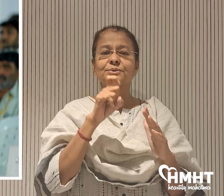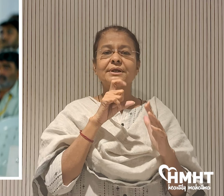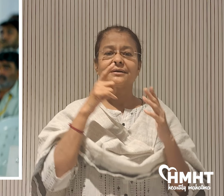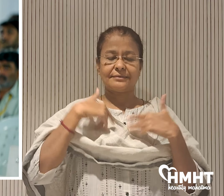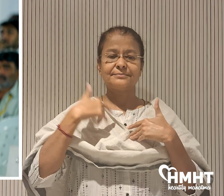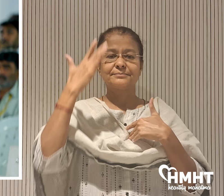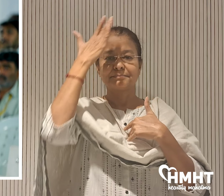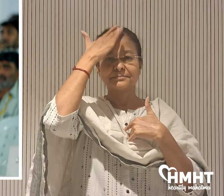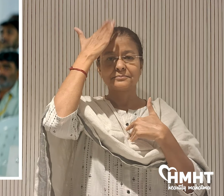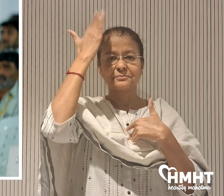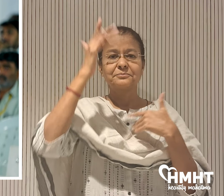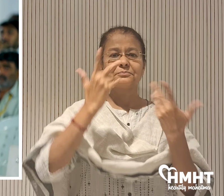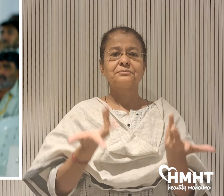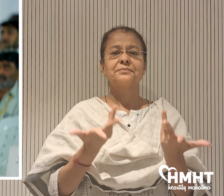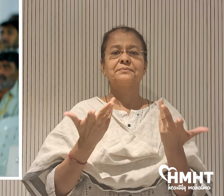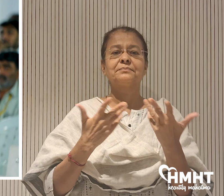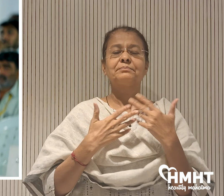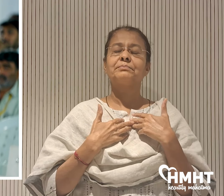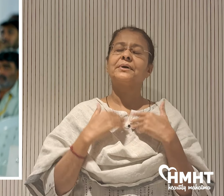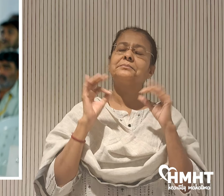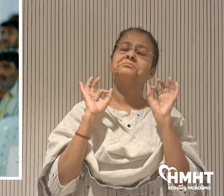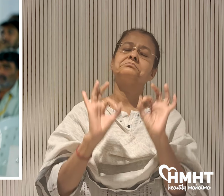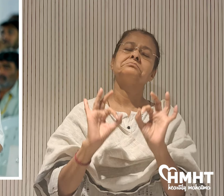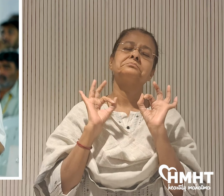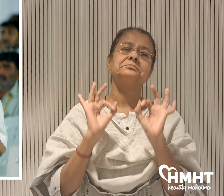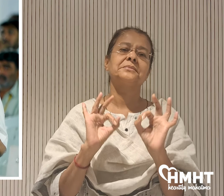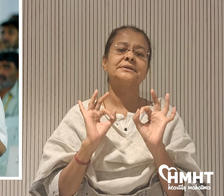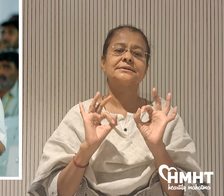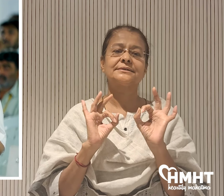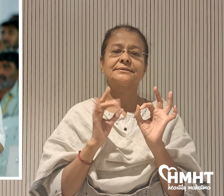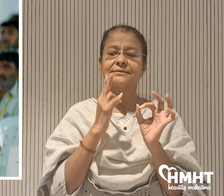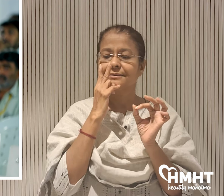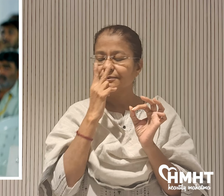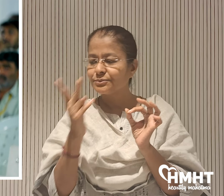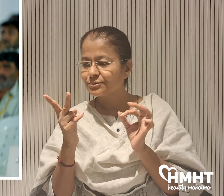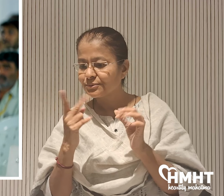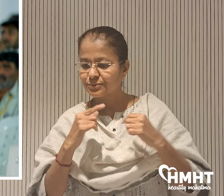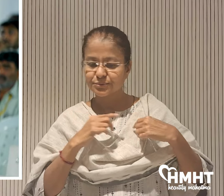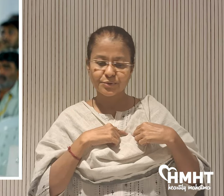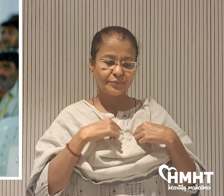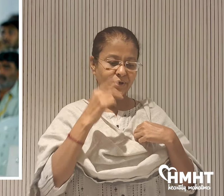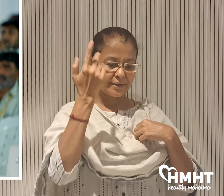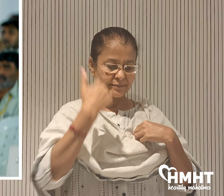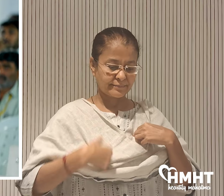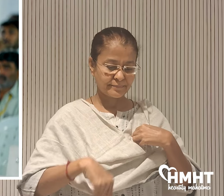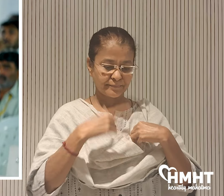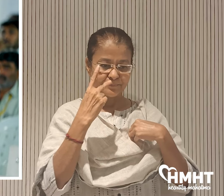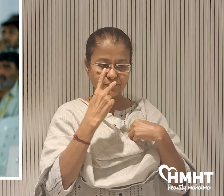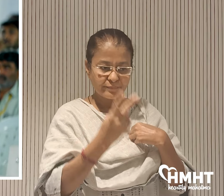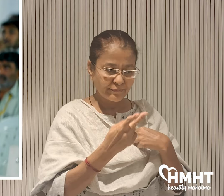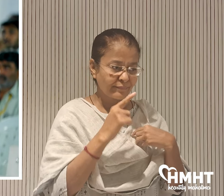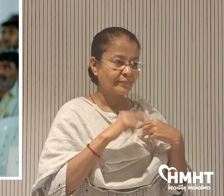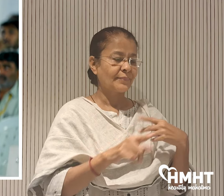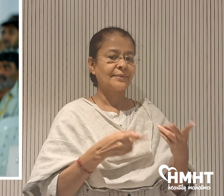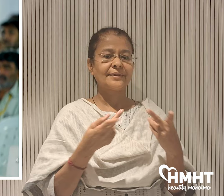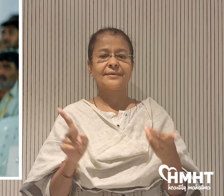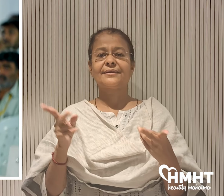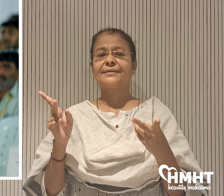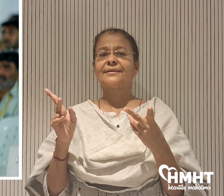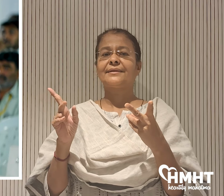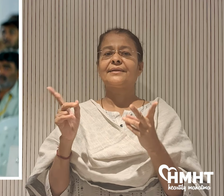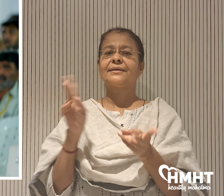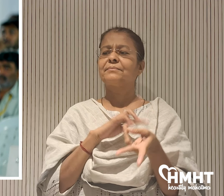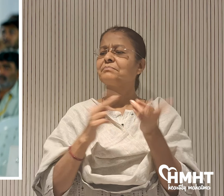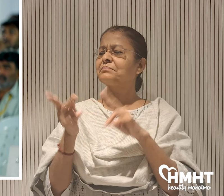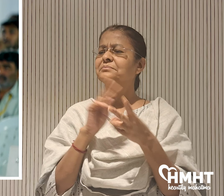જાણે એ જ કામ કરે છે આત્મા, અને બીજે ક્યાંય ડકો ડકલ નહીં, ક્યાંય બુદ્ધિ નહીં. એટલી બધી આનંદ